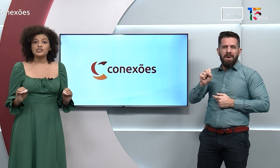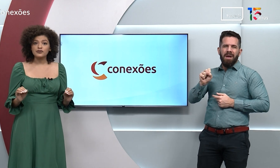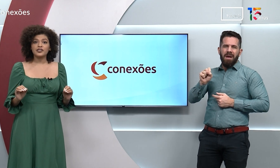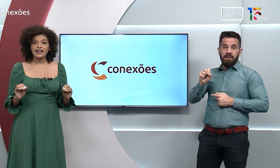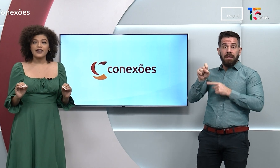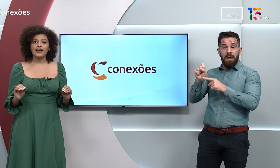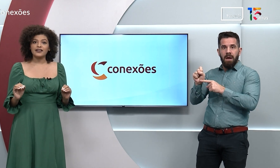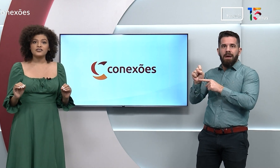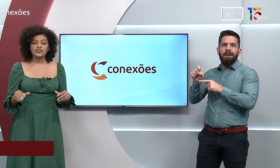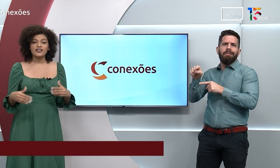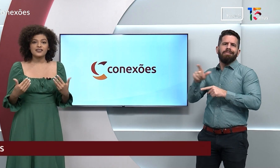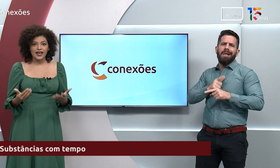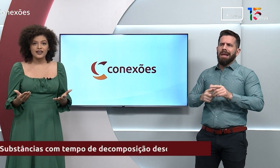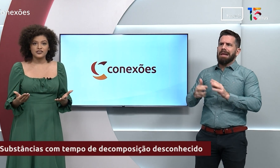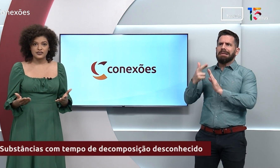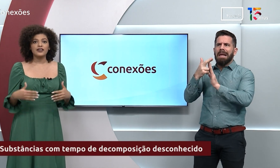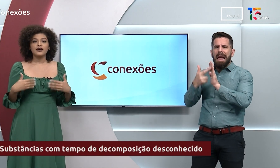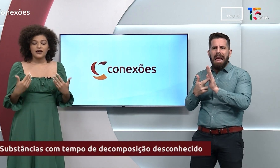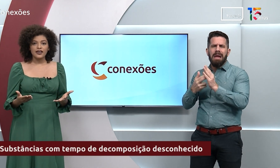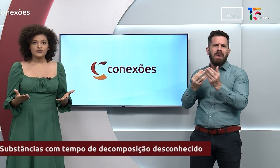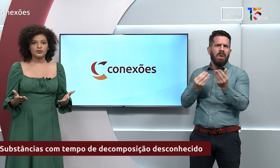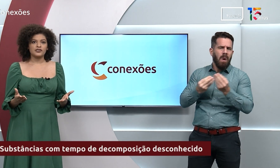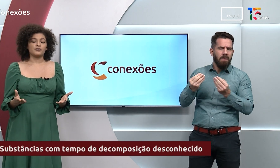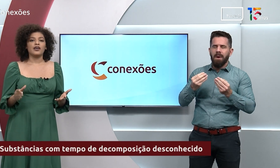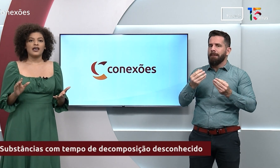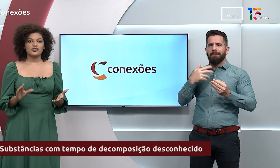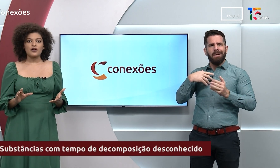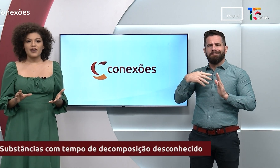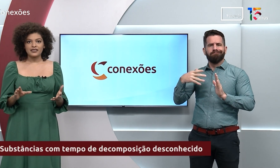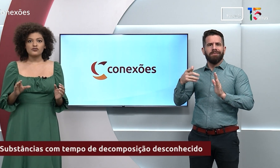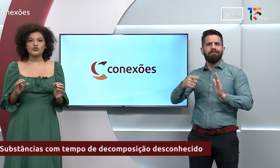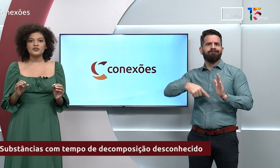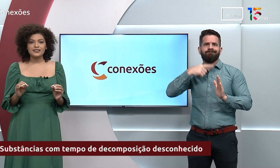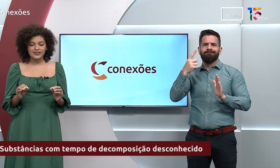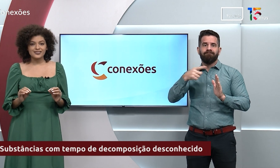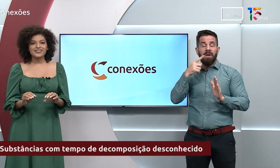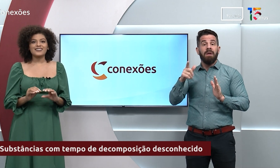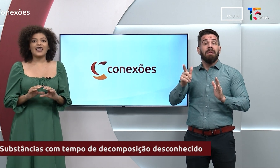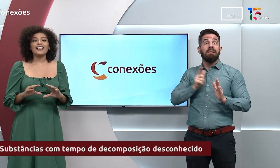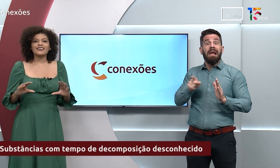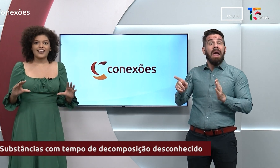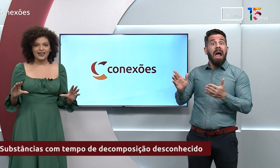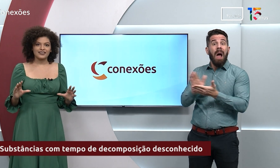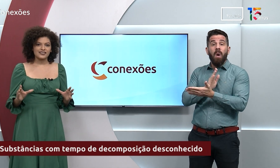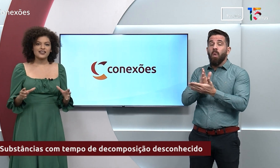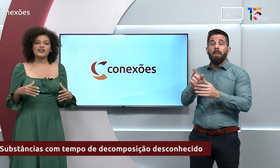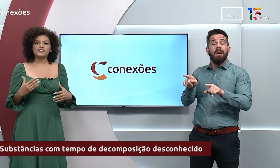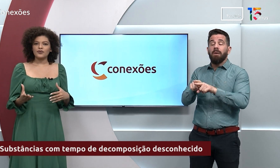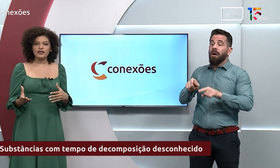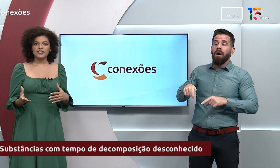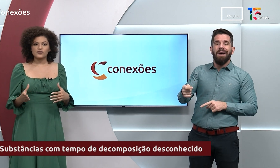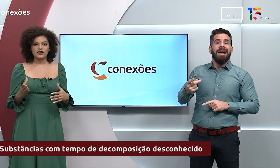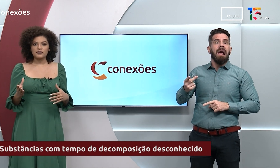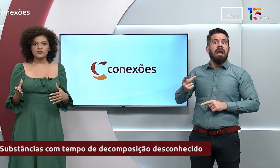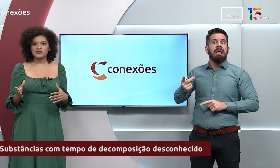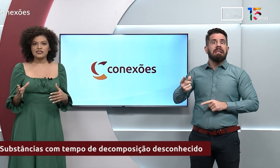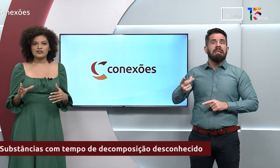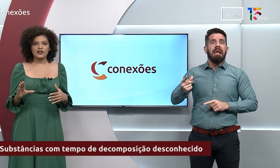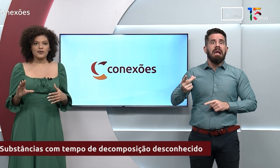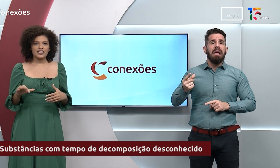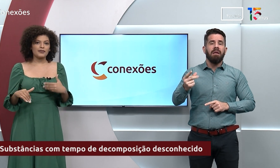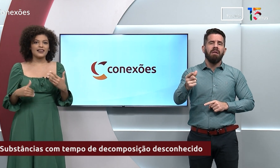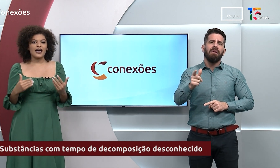Pessoal, vamos seguir aqui no Conexões. Quando a gente joga alguma coisa no lixo, nem pensa em quanto tempo demora para que aquilo